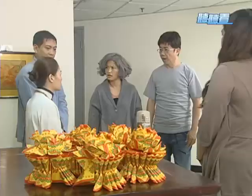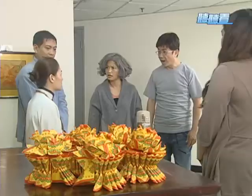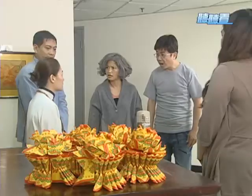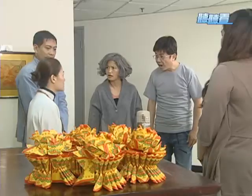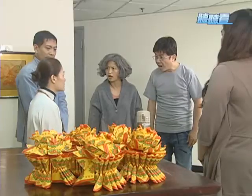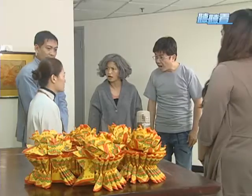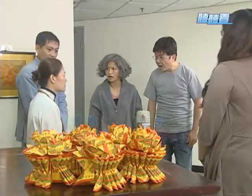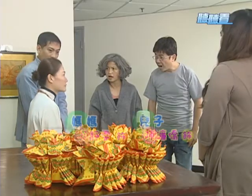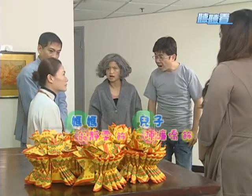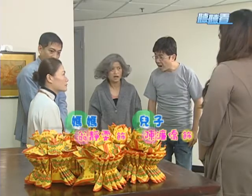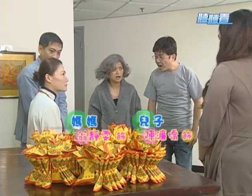啊？